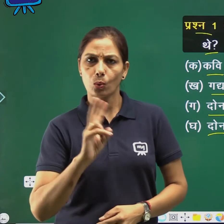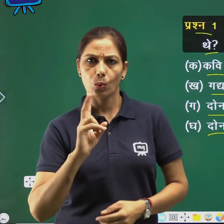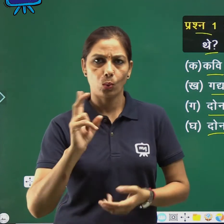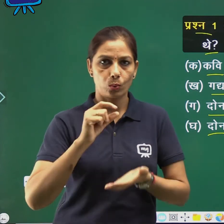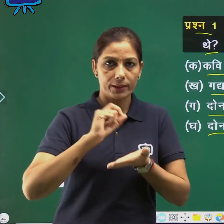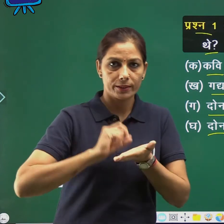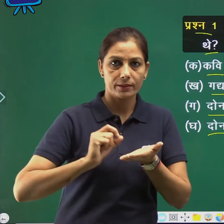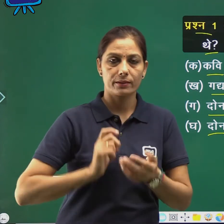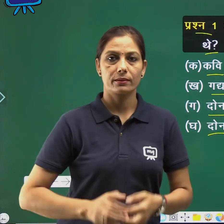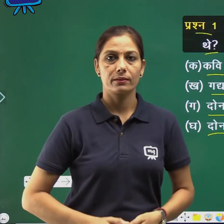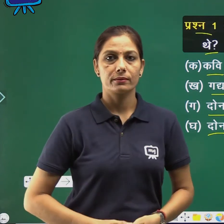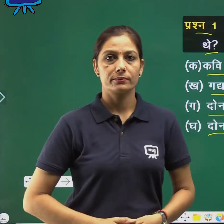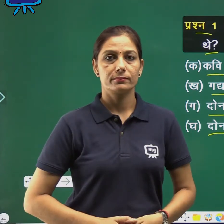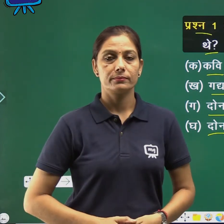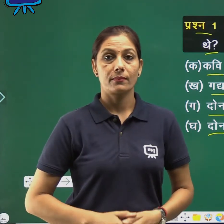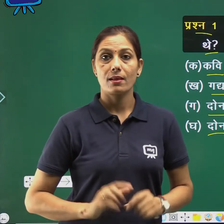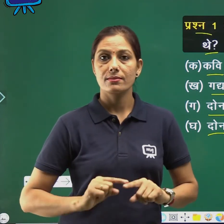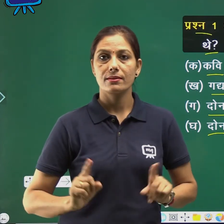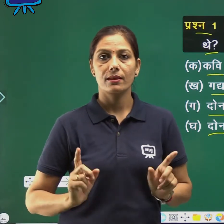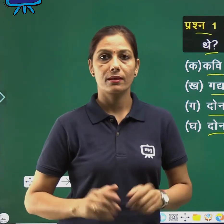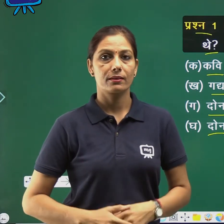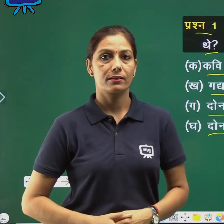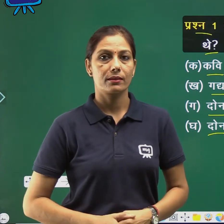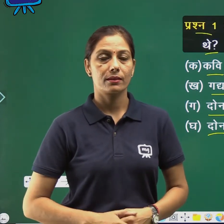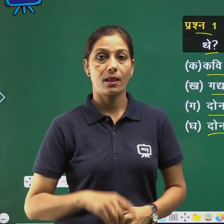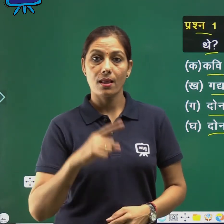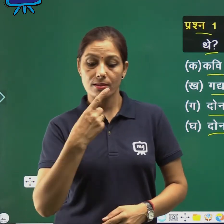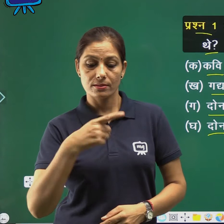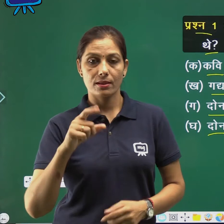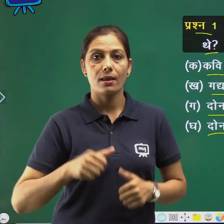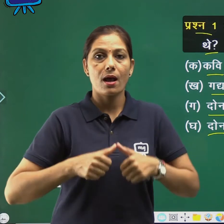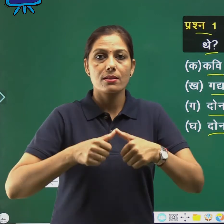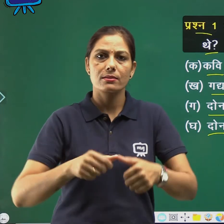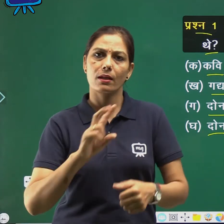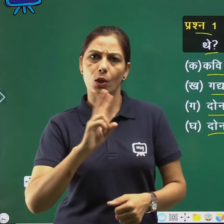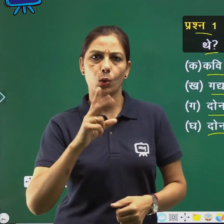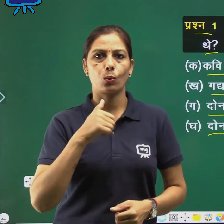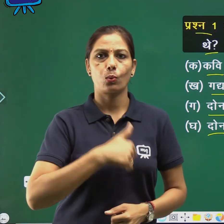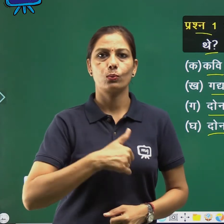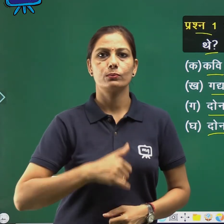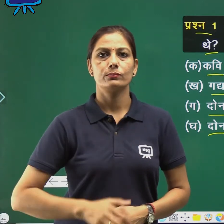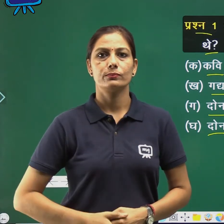दोनों लिखते थे, इसलिए सही उत्तर है दोनों।